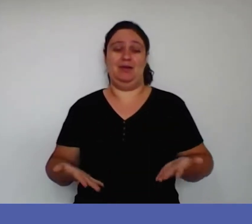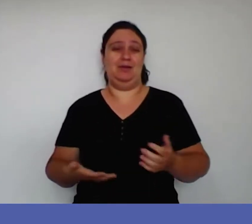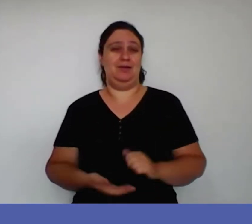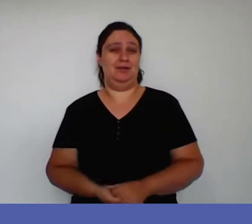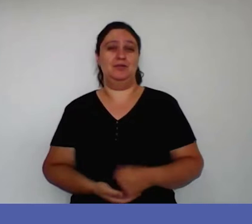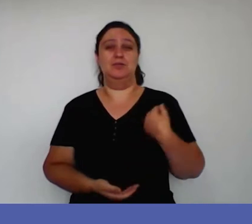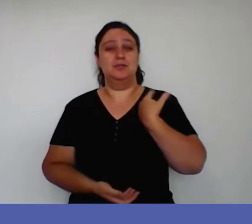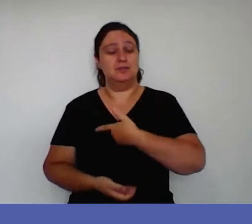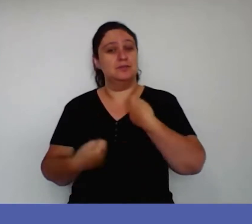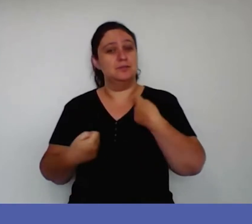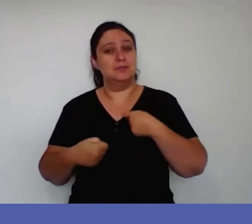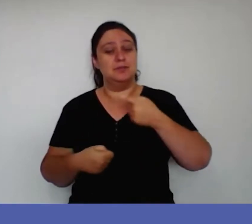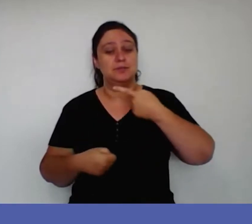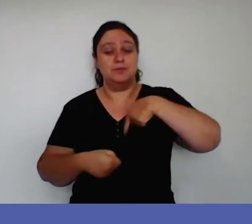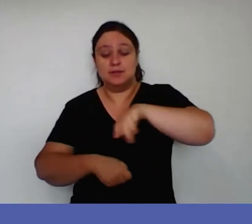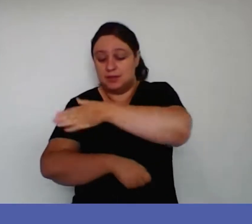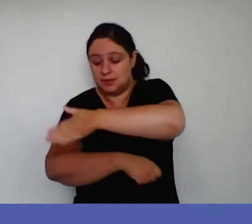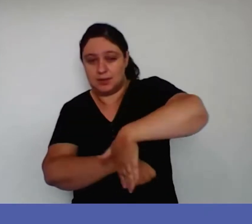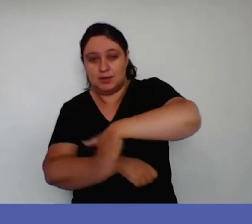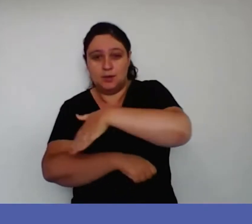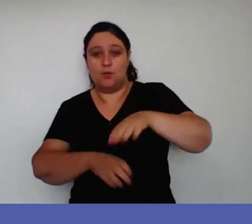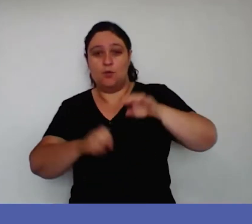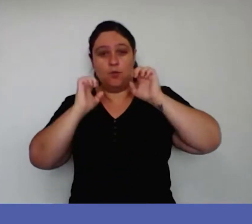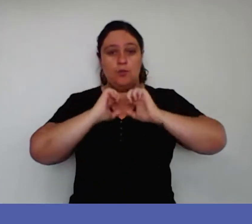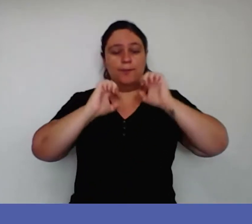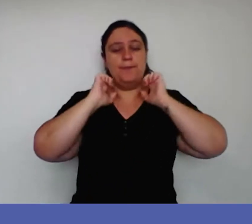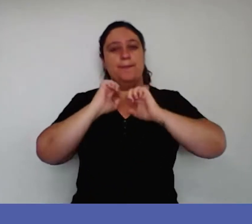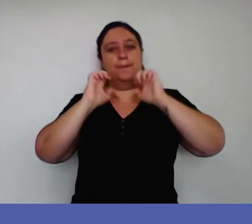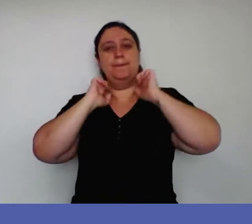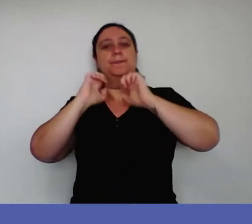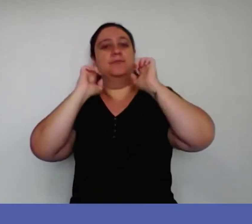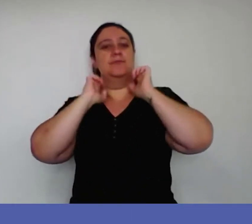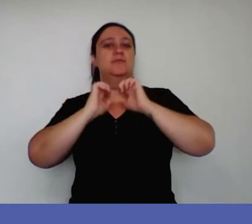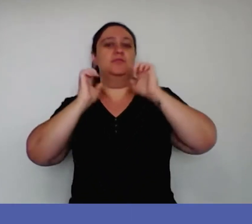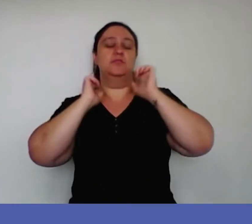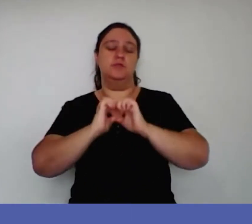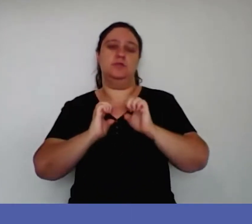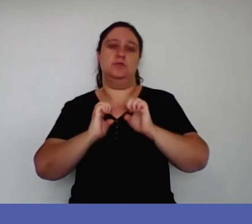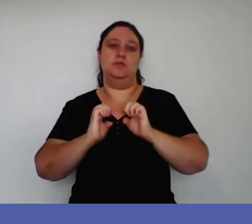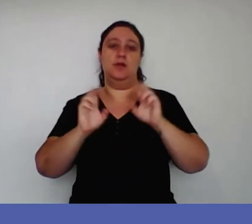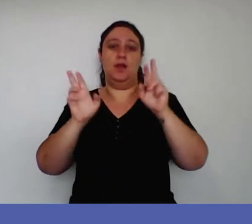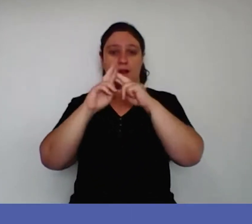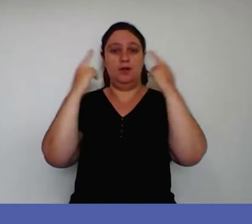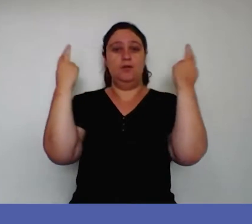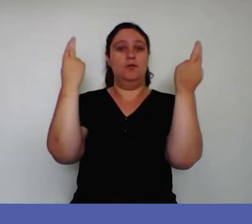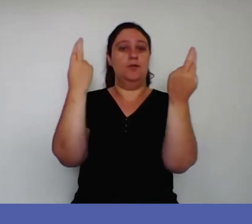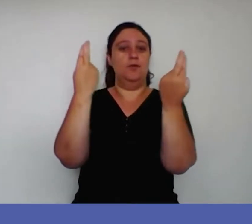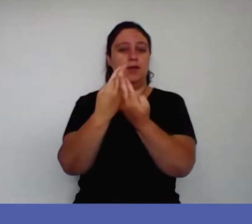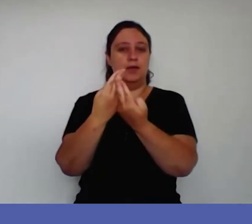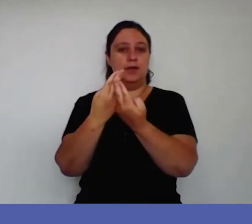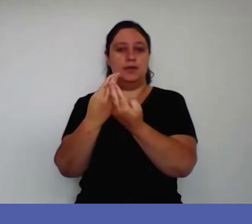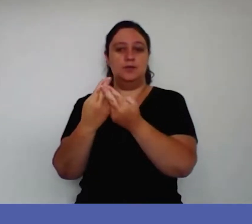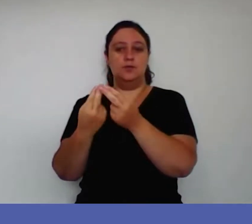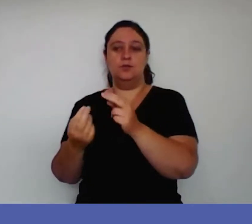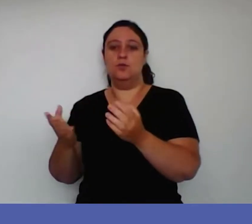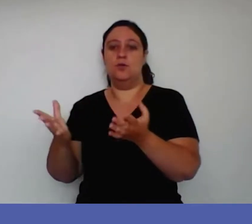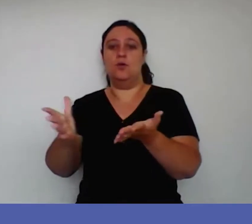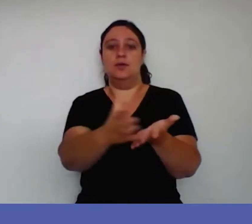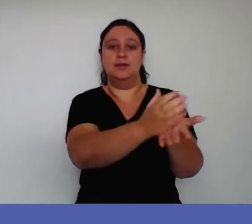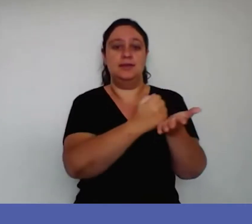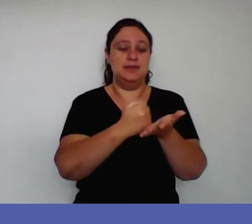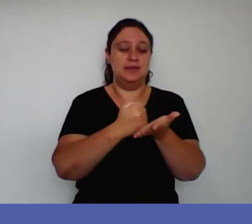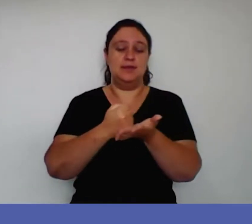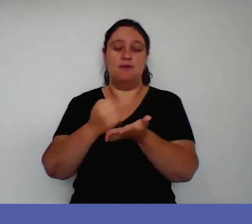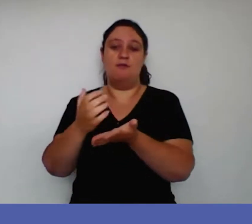às ruas, pregar o evangelho do reino, e trazer essas pessoas para serem curadas